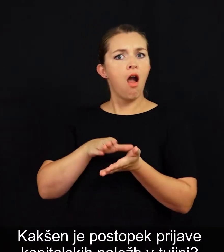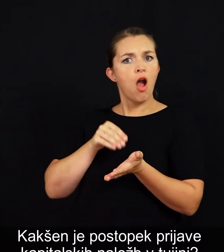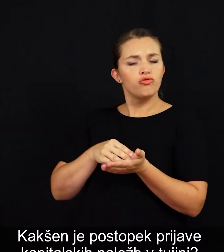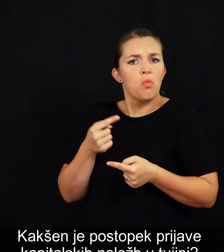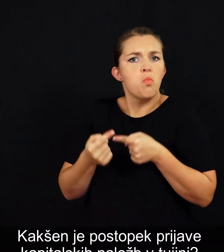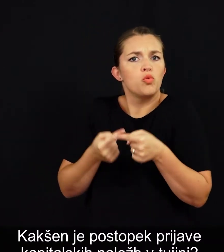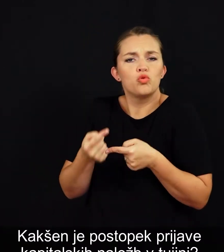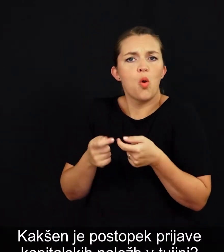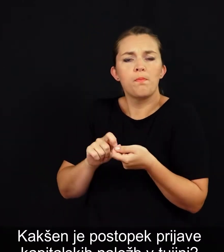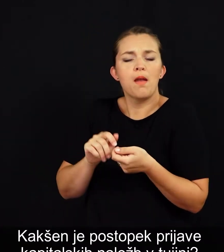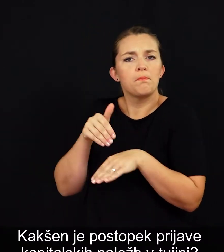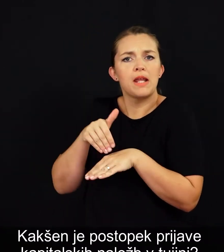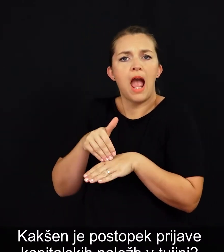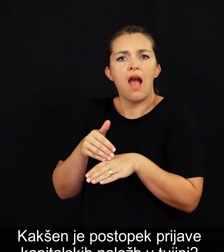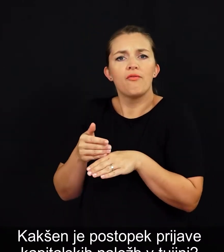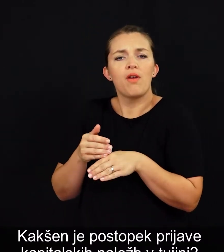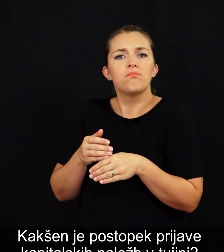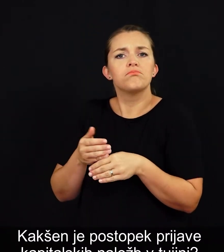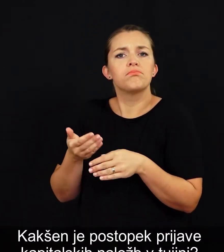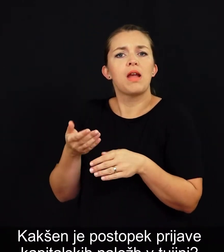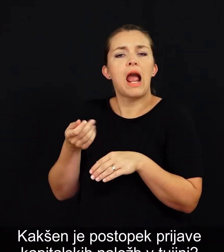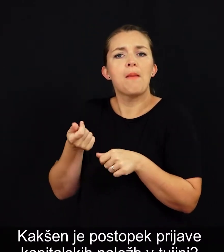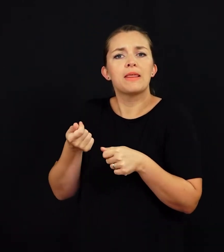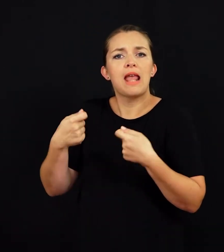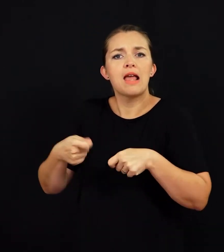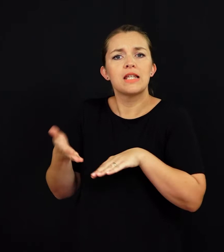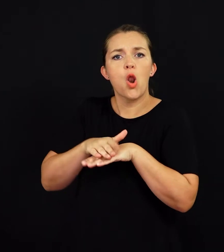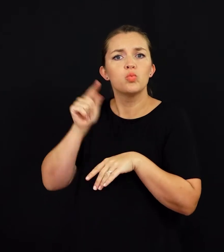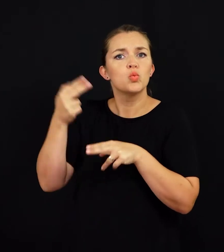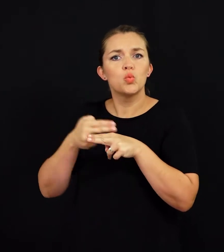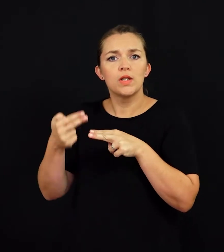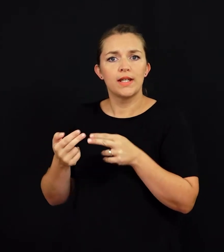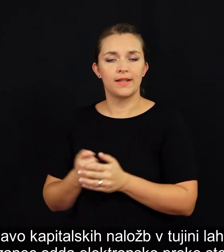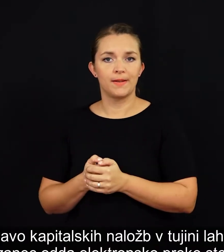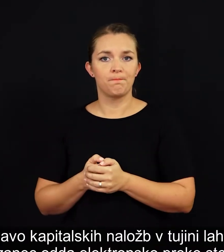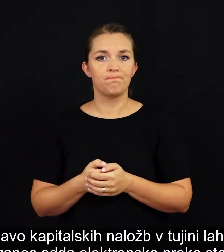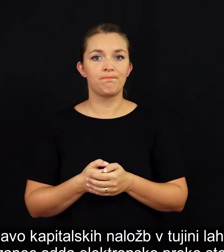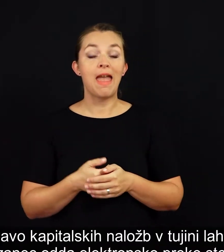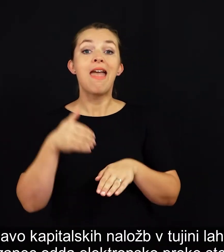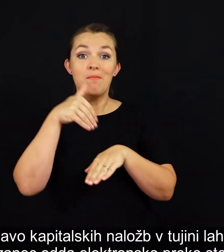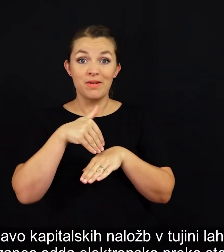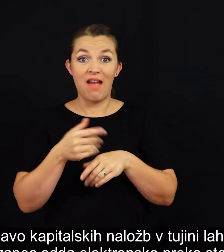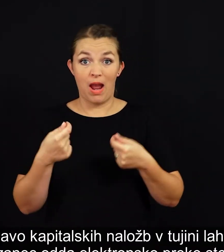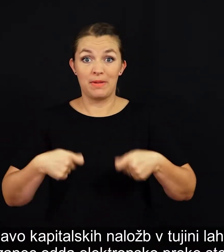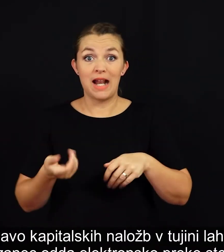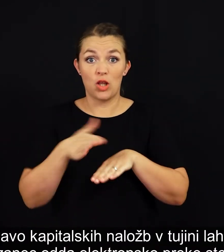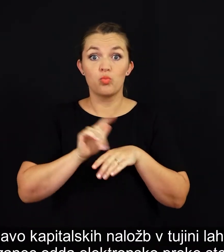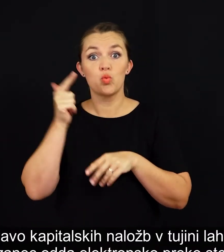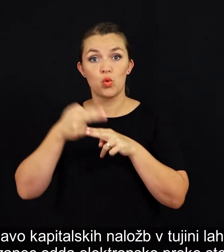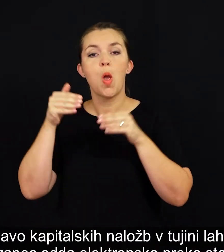postopek prijave kapitalskih naložb v tujini? Prijavo kapitalskih naložb v tujini lahko zavezanec